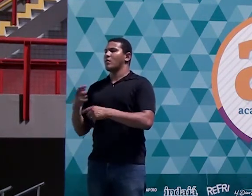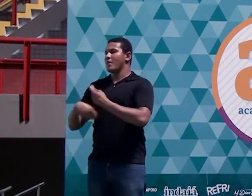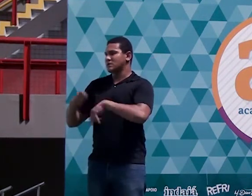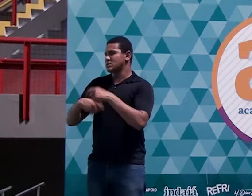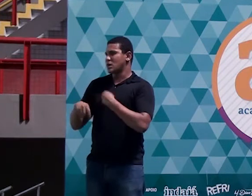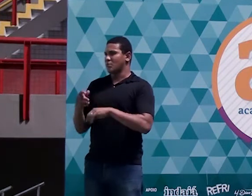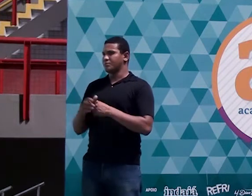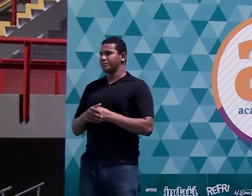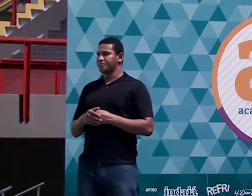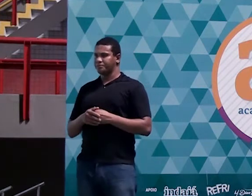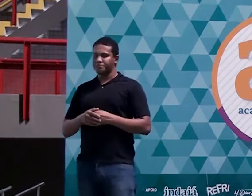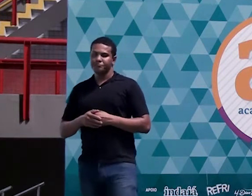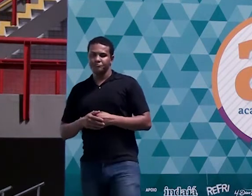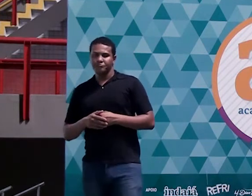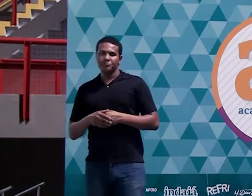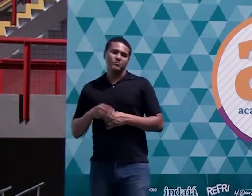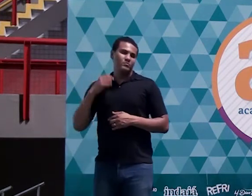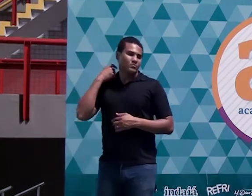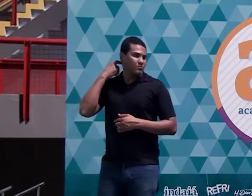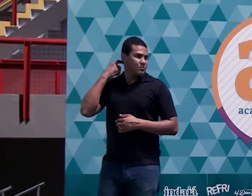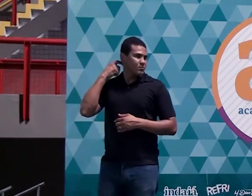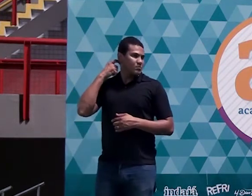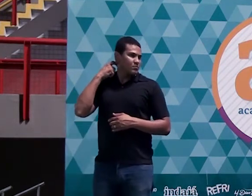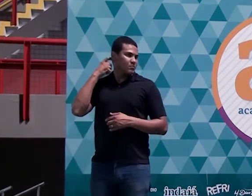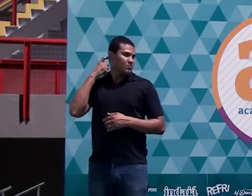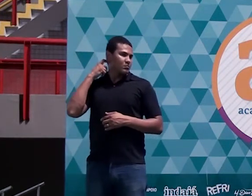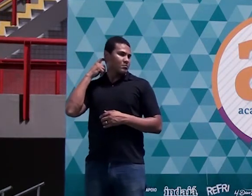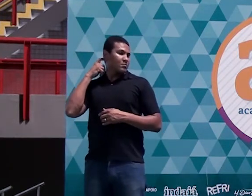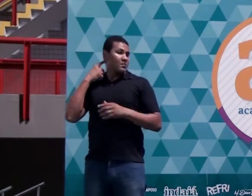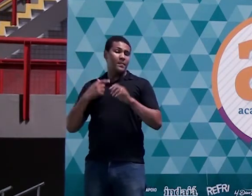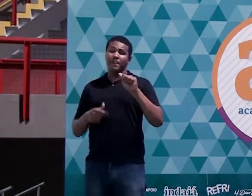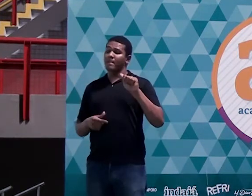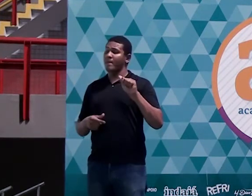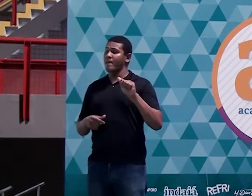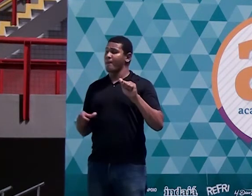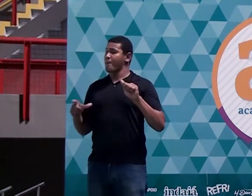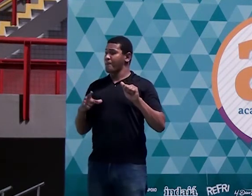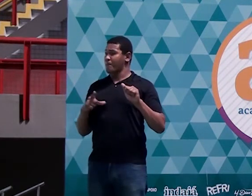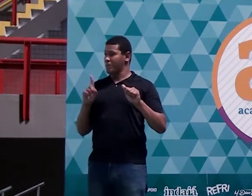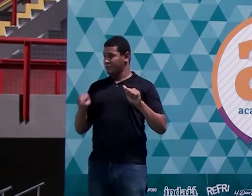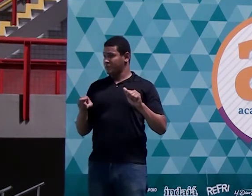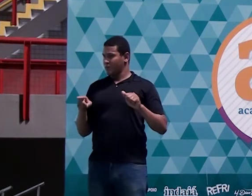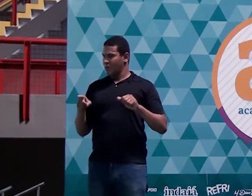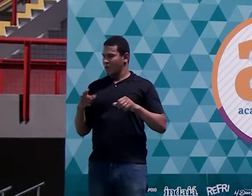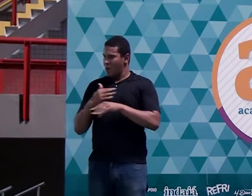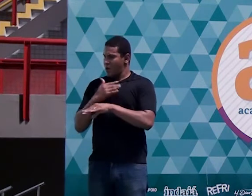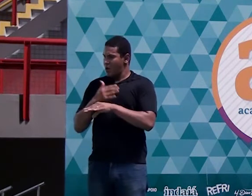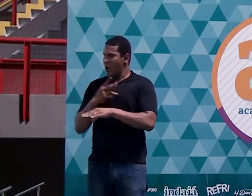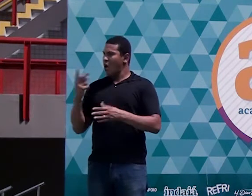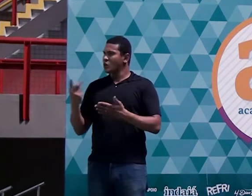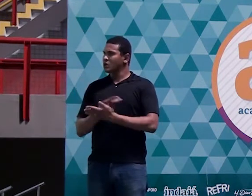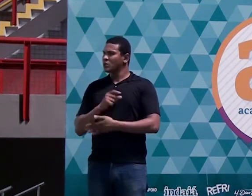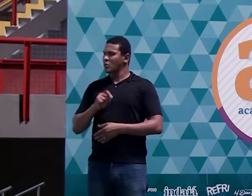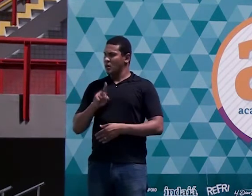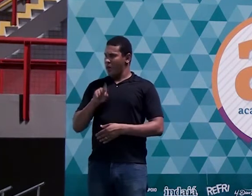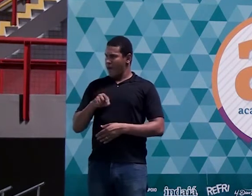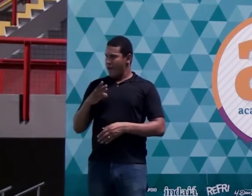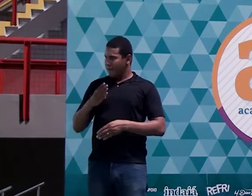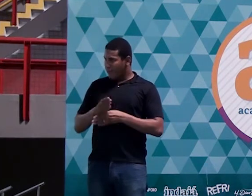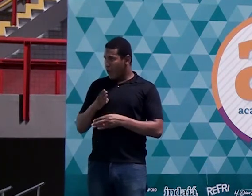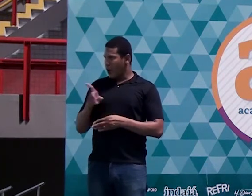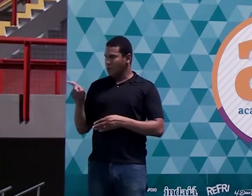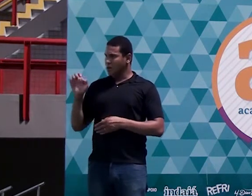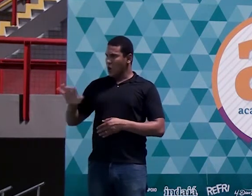Assinale uma alternativa relacionada ao texto. Os efeitos do renascimento urbano e comercial foram sentidos simultaneamente em